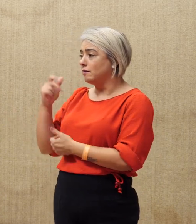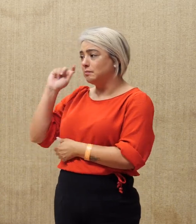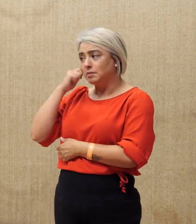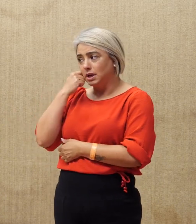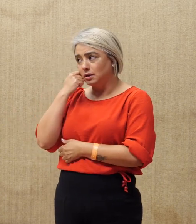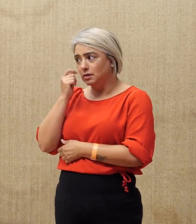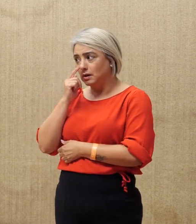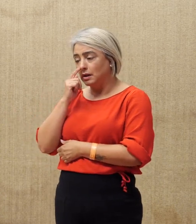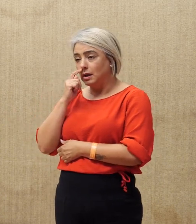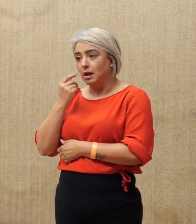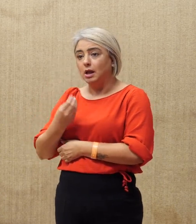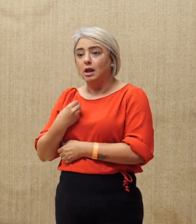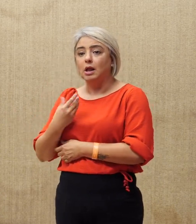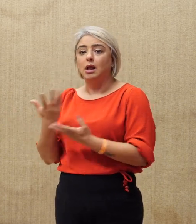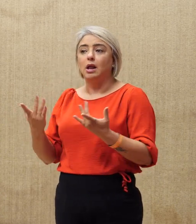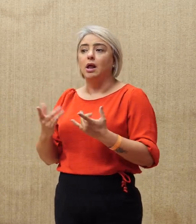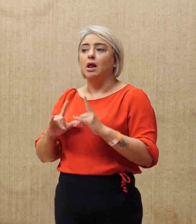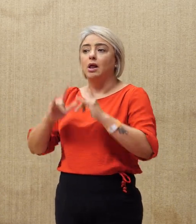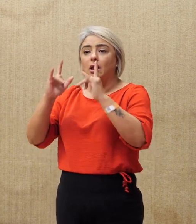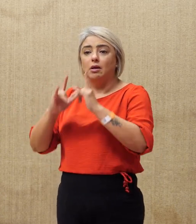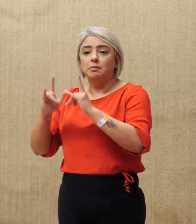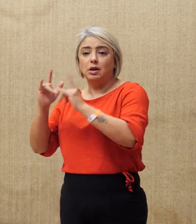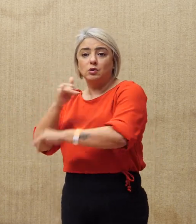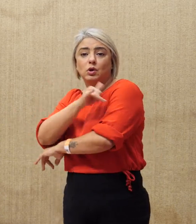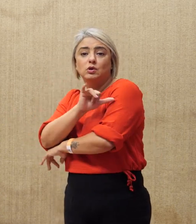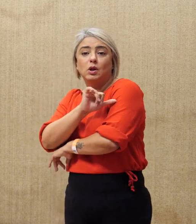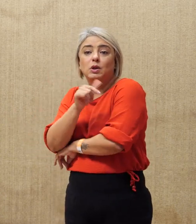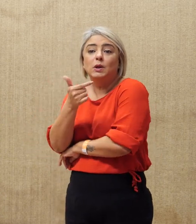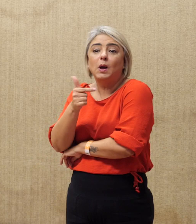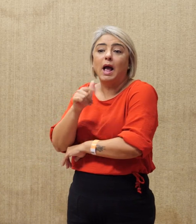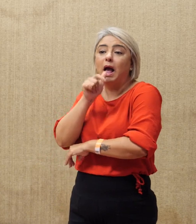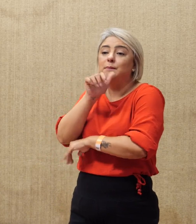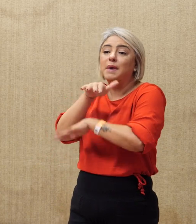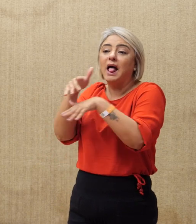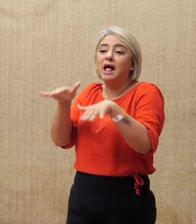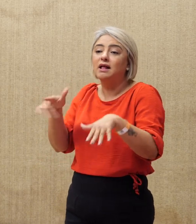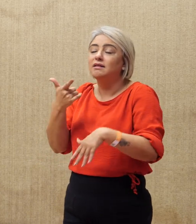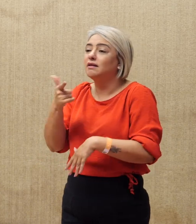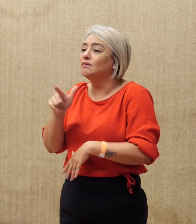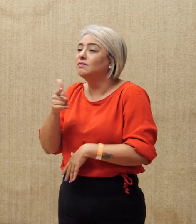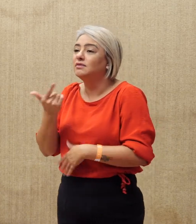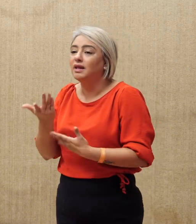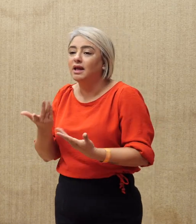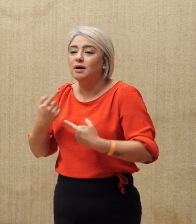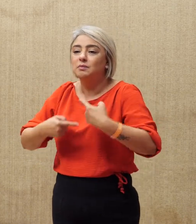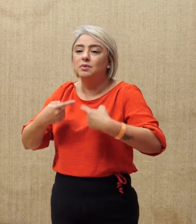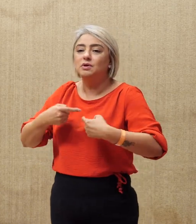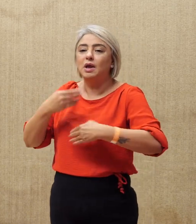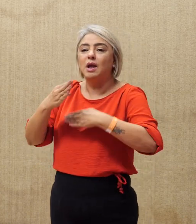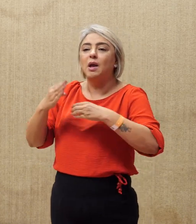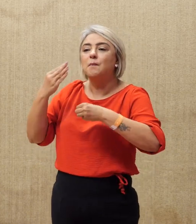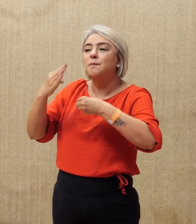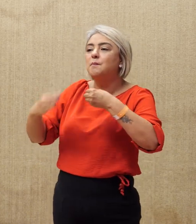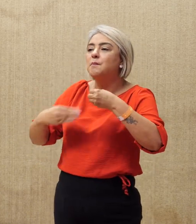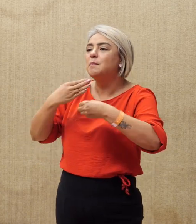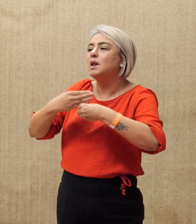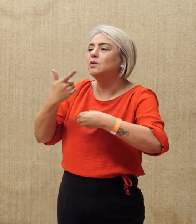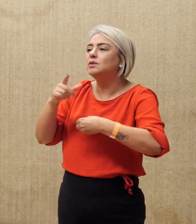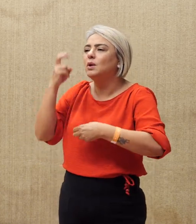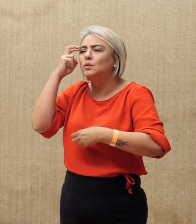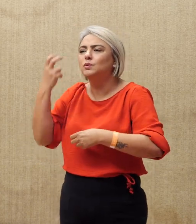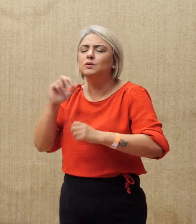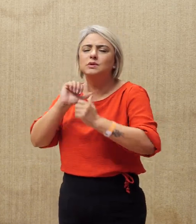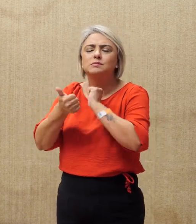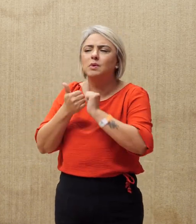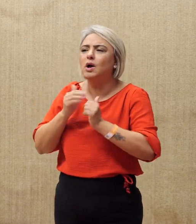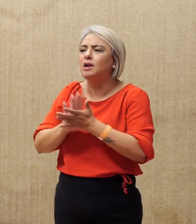negros que frequentam as praias do Rio de Janeiro, que não têm políticas públicas nos seus bairros, eles não têm cultura, não têm